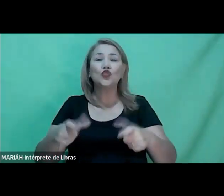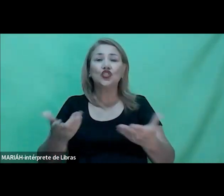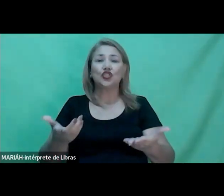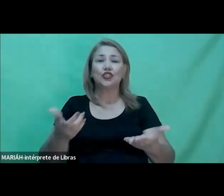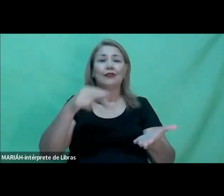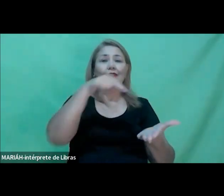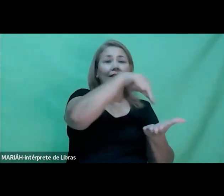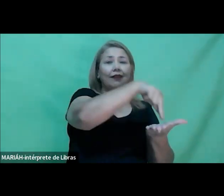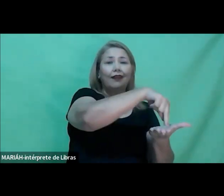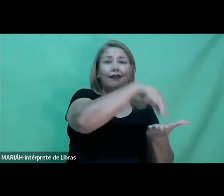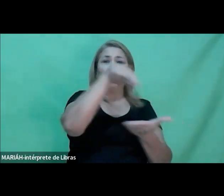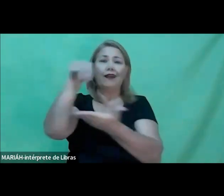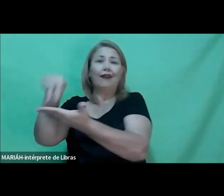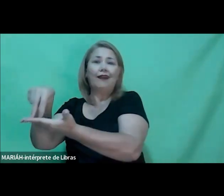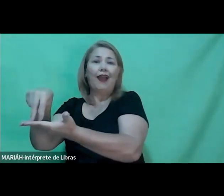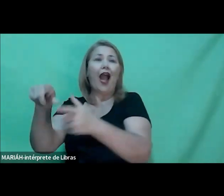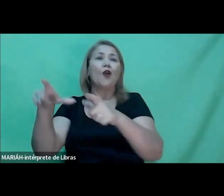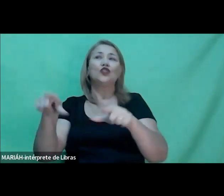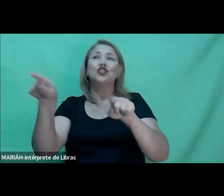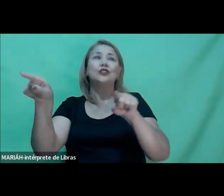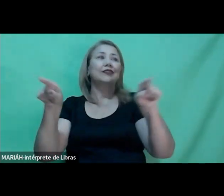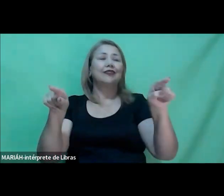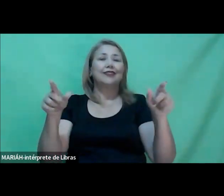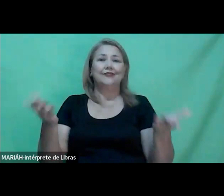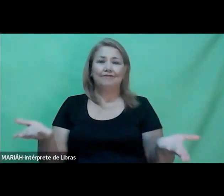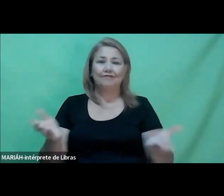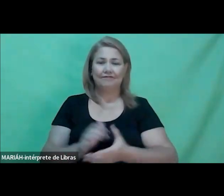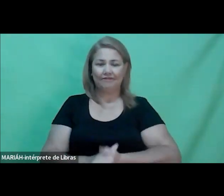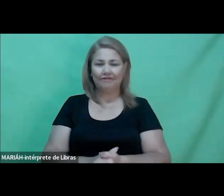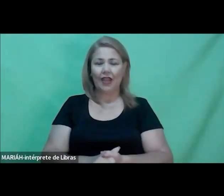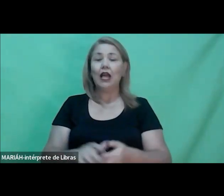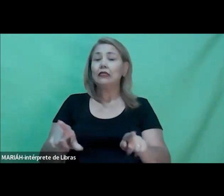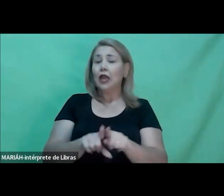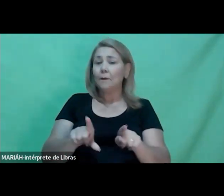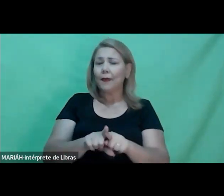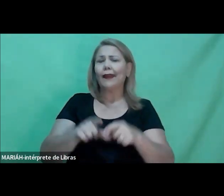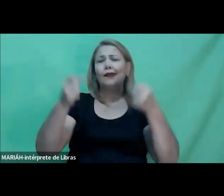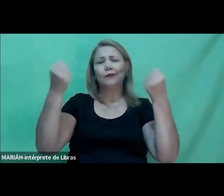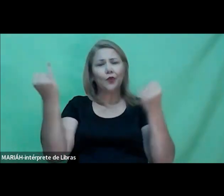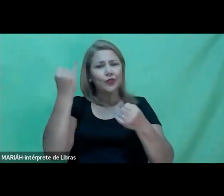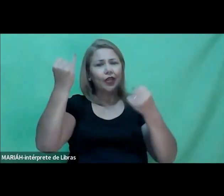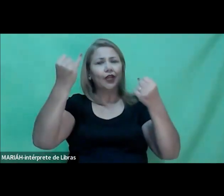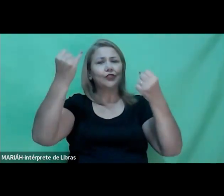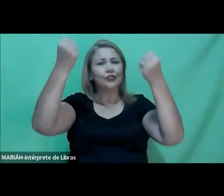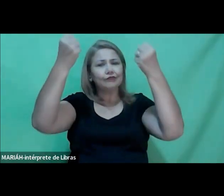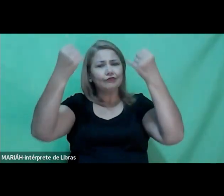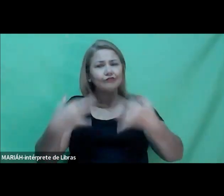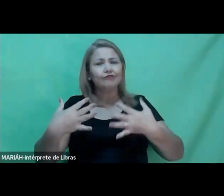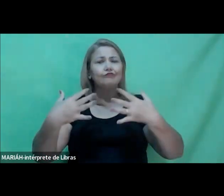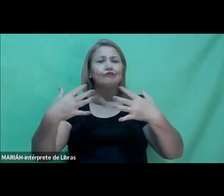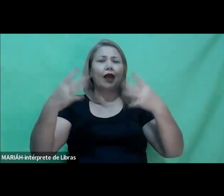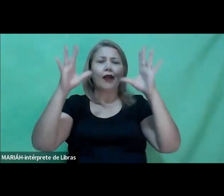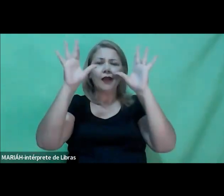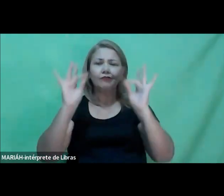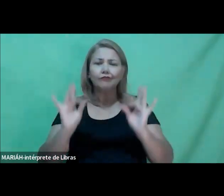está hablando también es importante describir cosas como eh las personas que